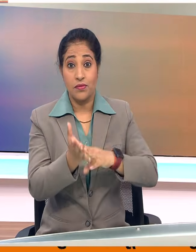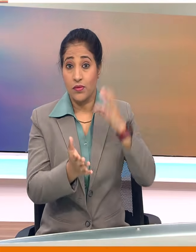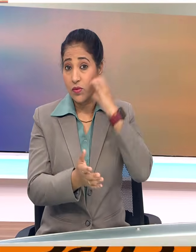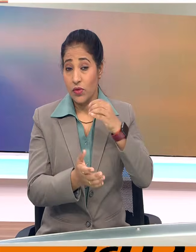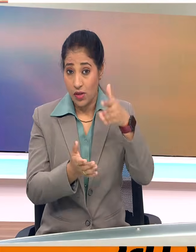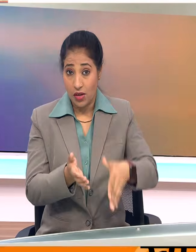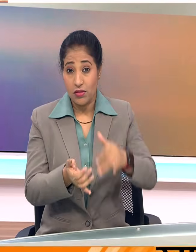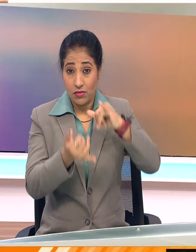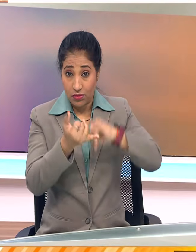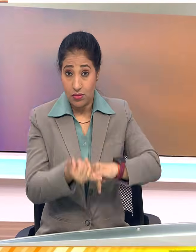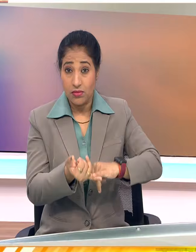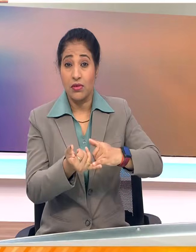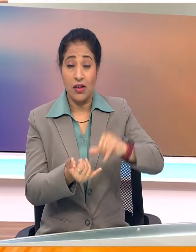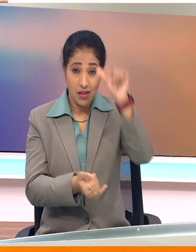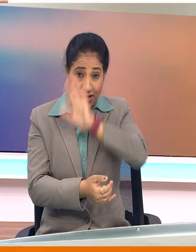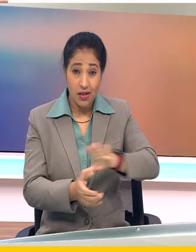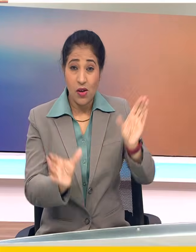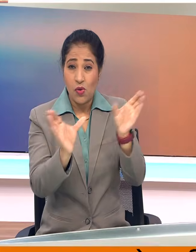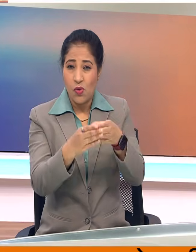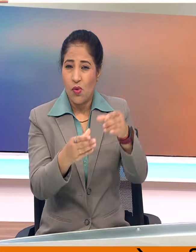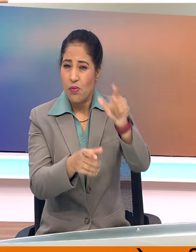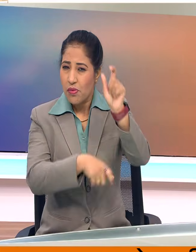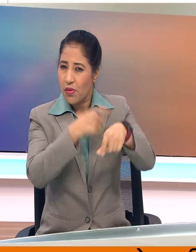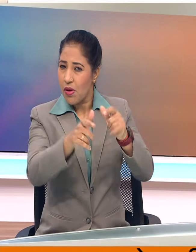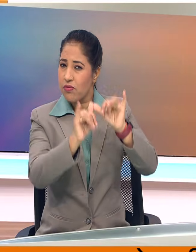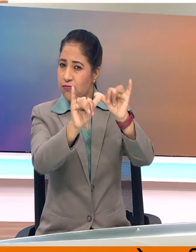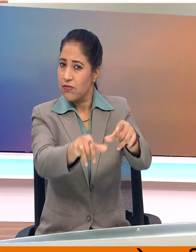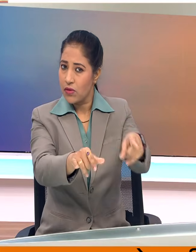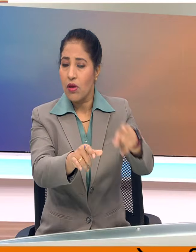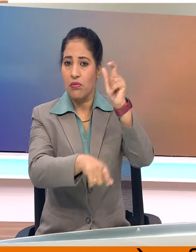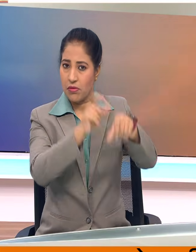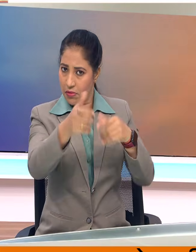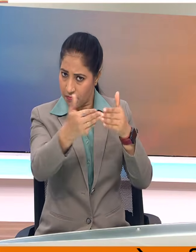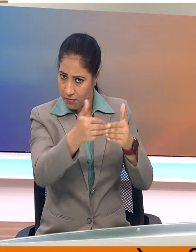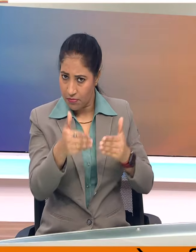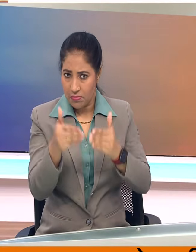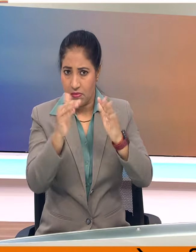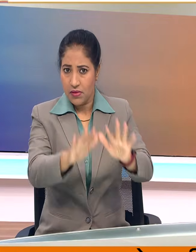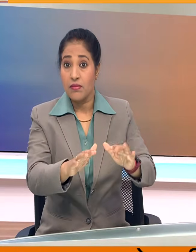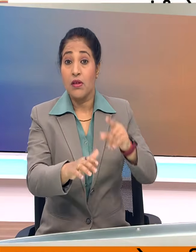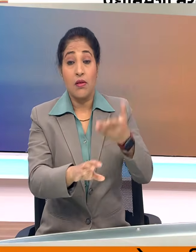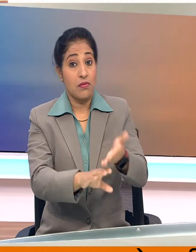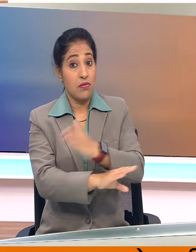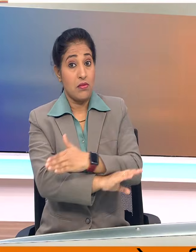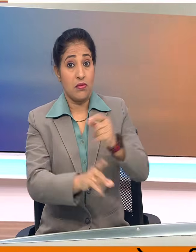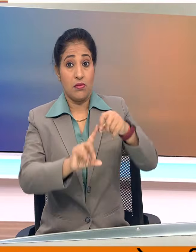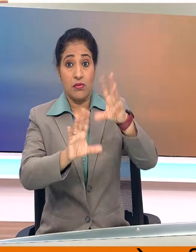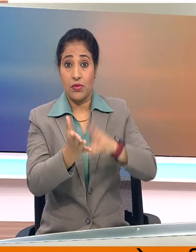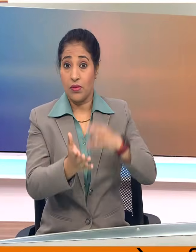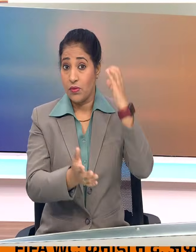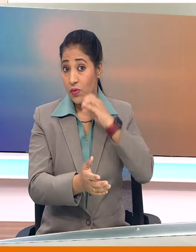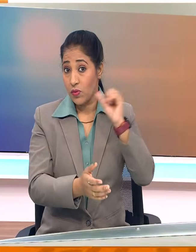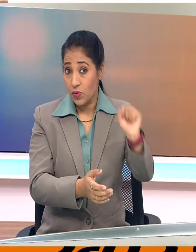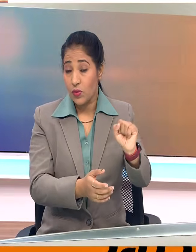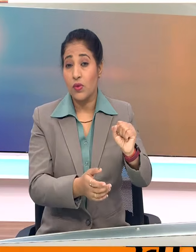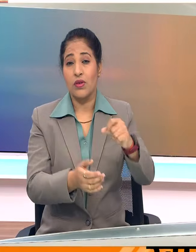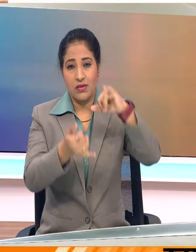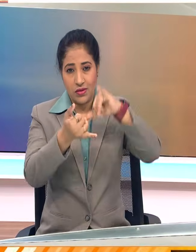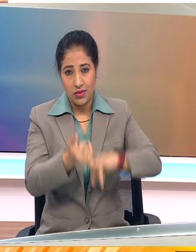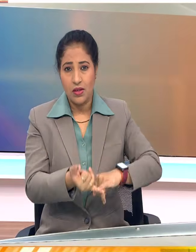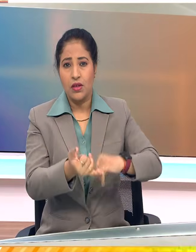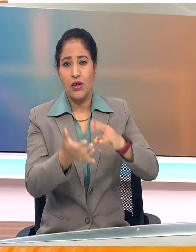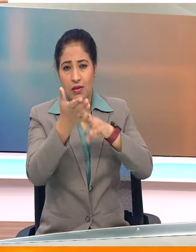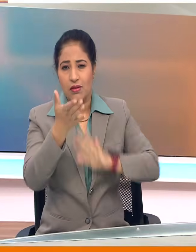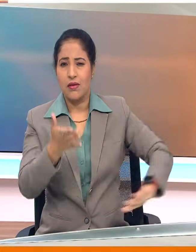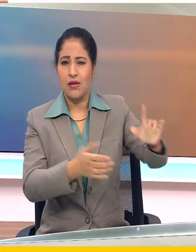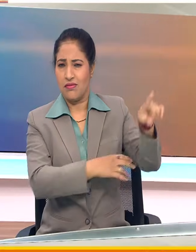मोदी आज सेशल्स में भारतीय समुदाय के प्रतिनिधियों से मुलाकात करेंगे। इससे पहले प्रधानमंत्री सेशल्स के